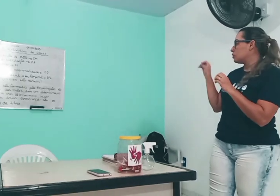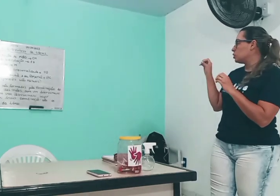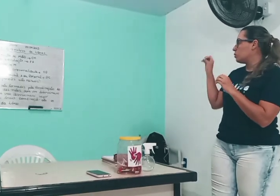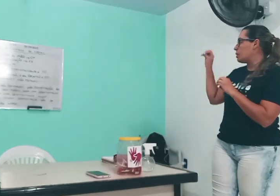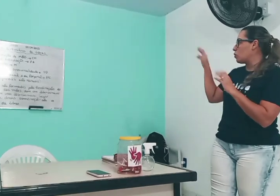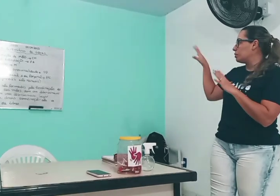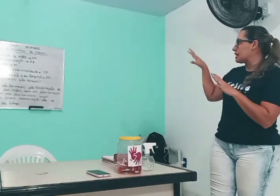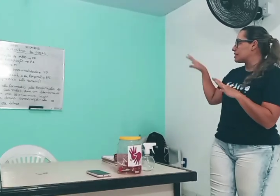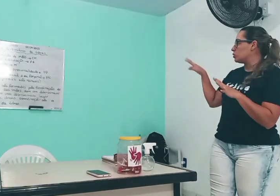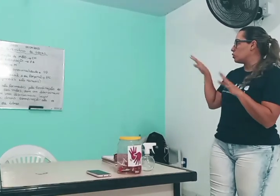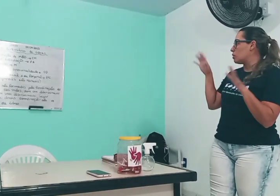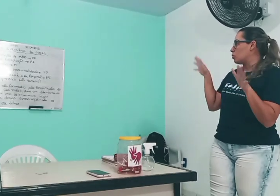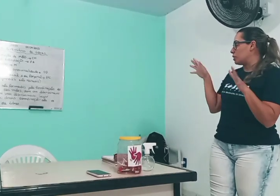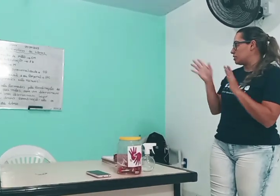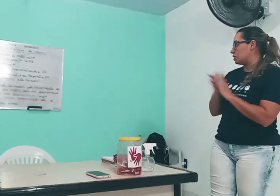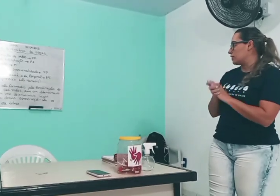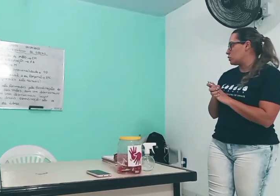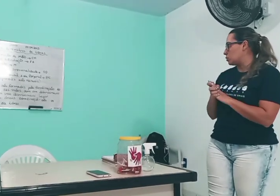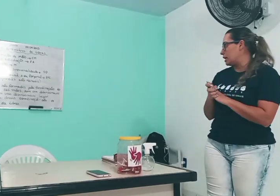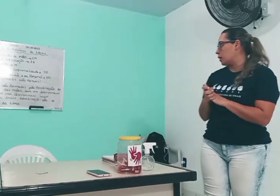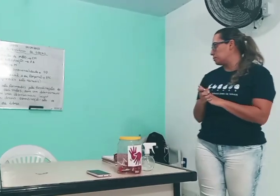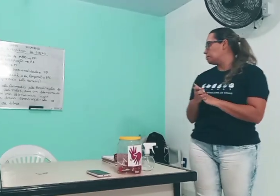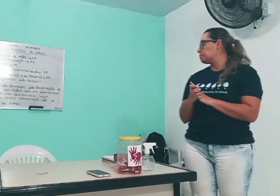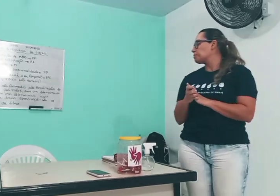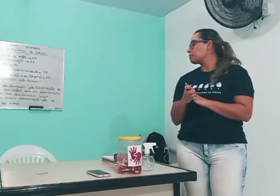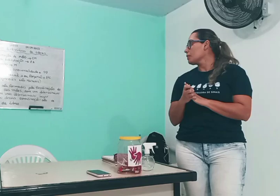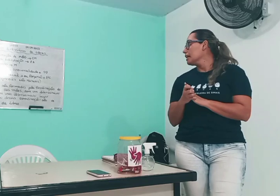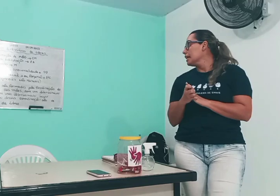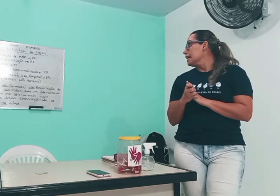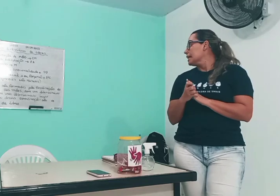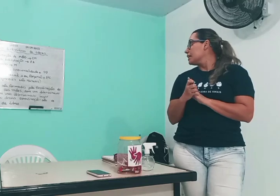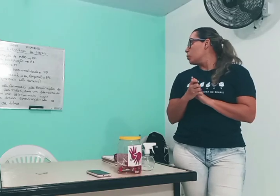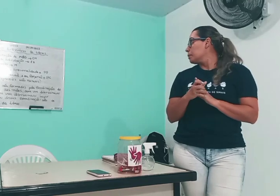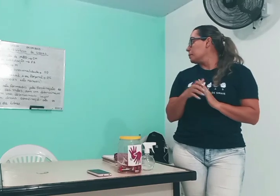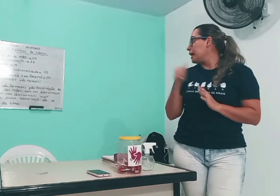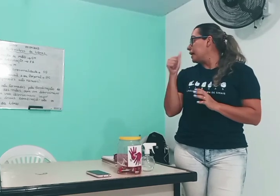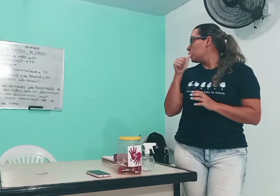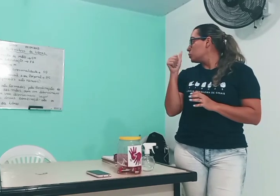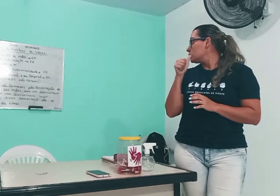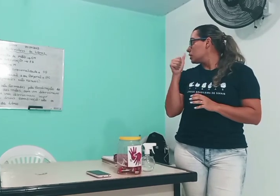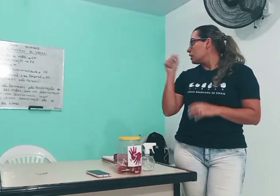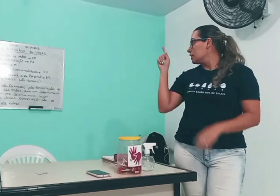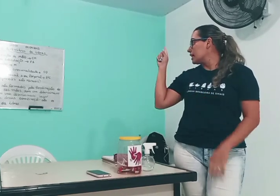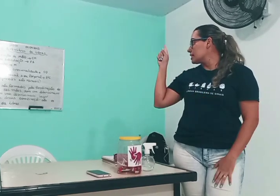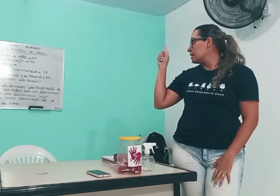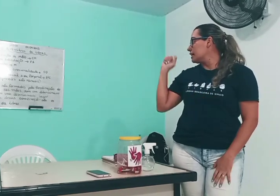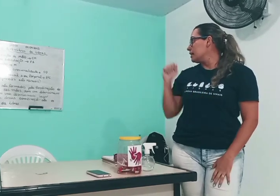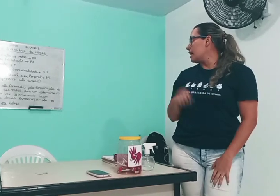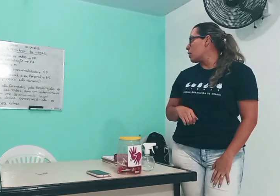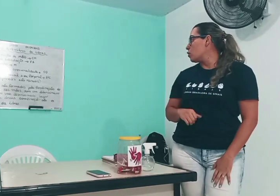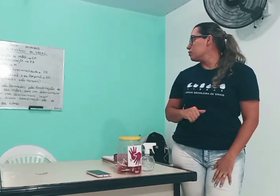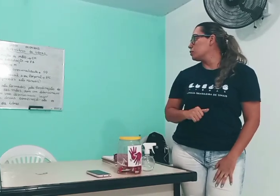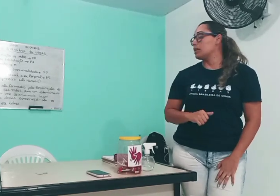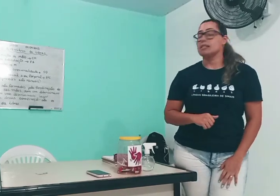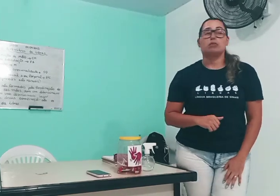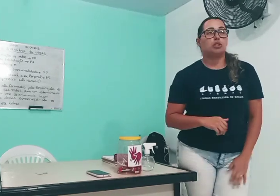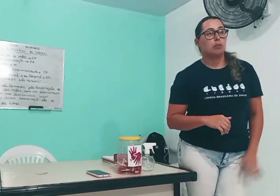tipo uma combinação de alguma coisa. A gente vai descobrir agora. Então, o primeiro que está escrito ali é configuração de